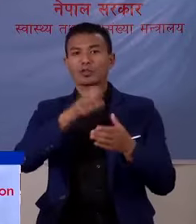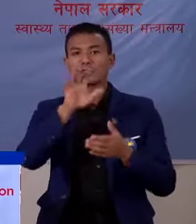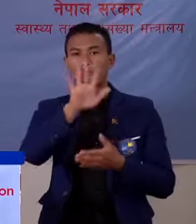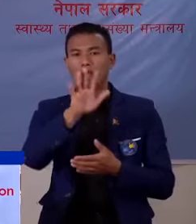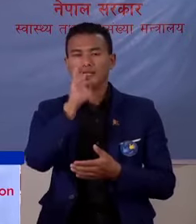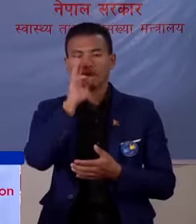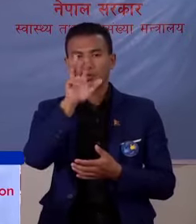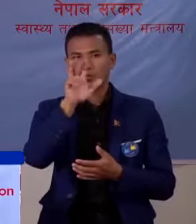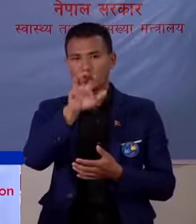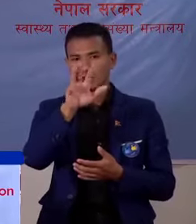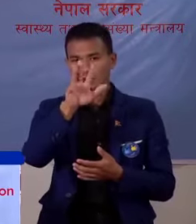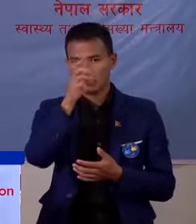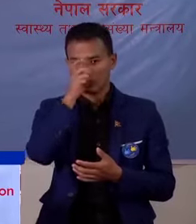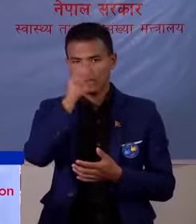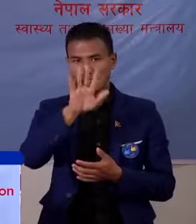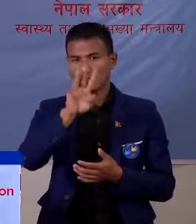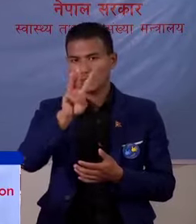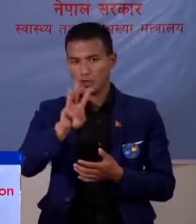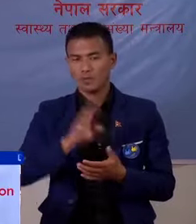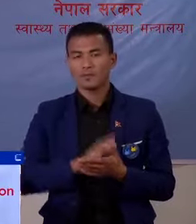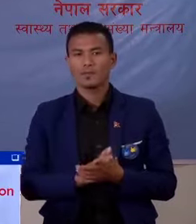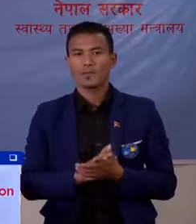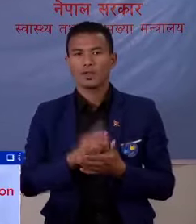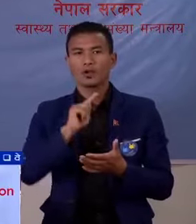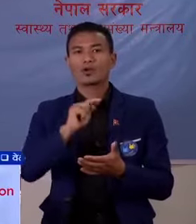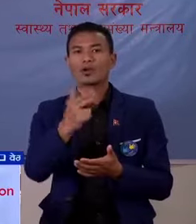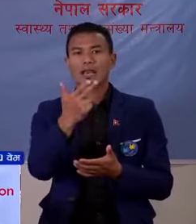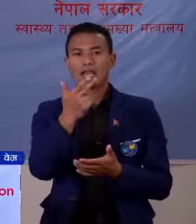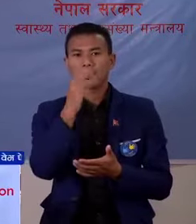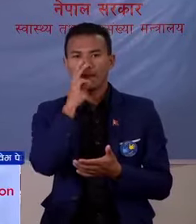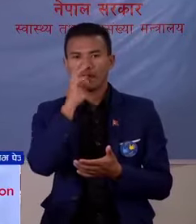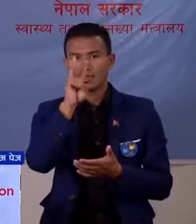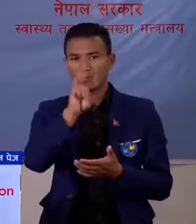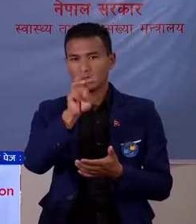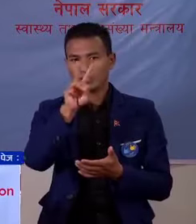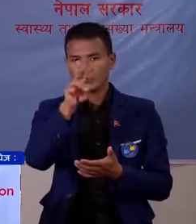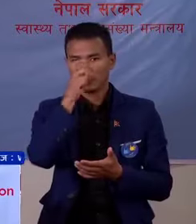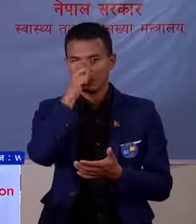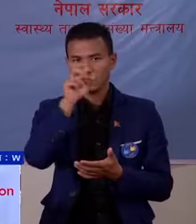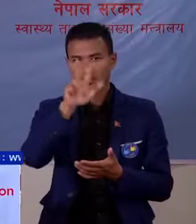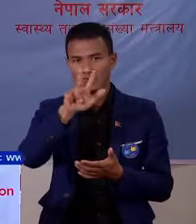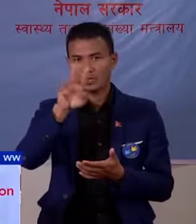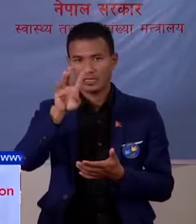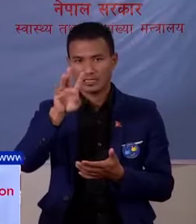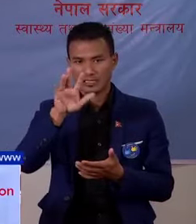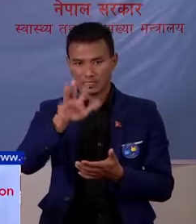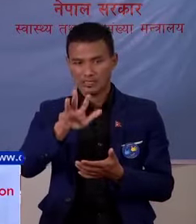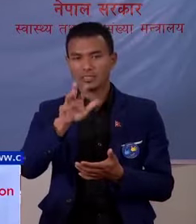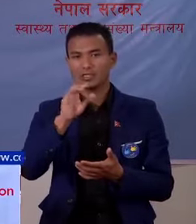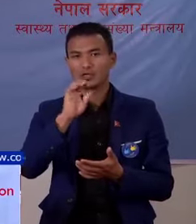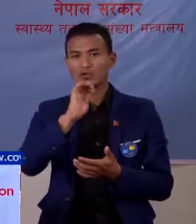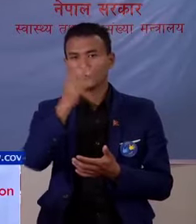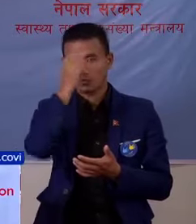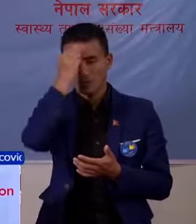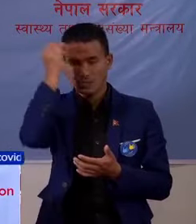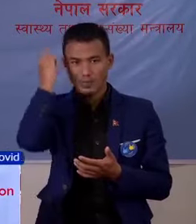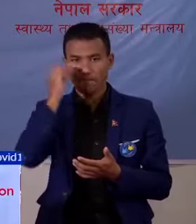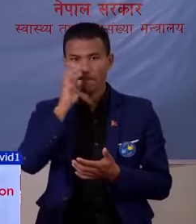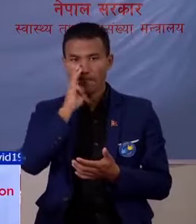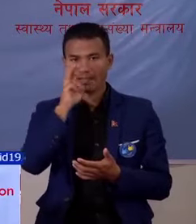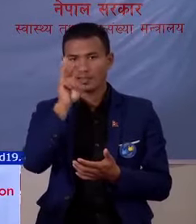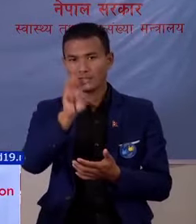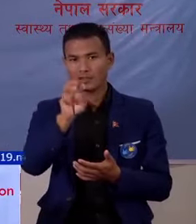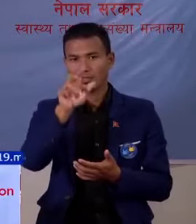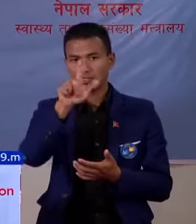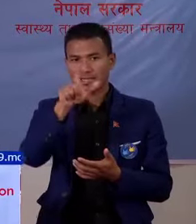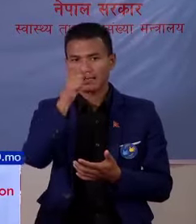5 9,953, कर्णाली प्रदेशमा 3,279, सुदूरपश्चिम प्रदेशमा